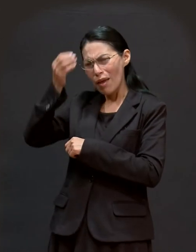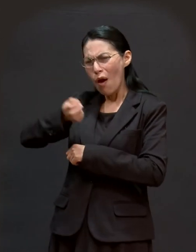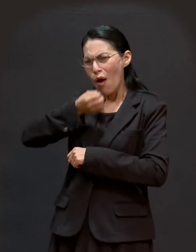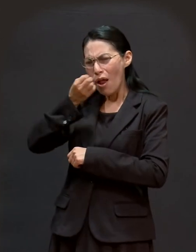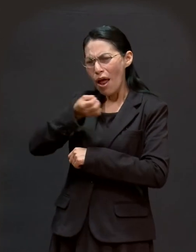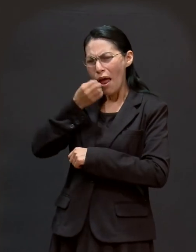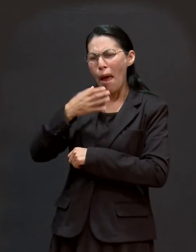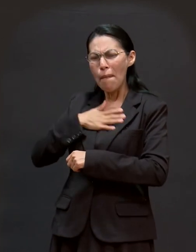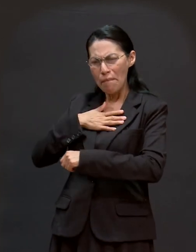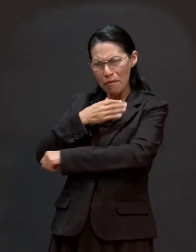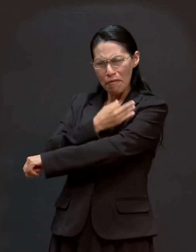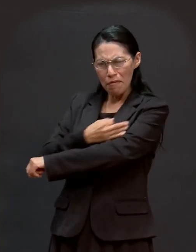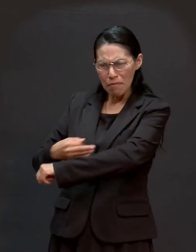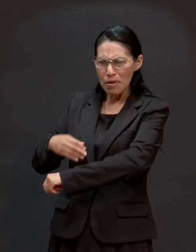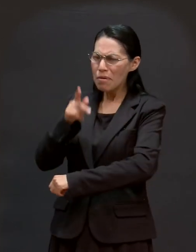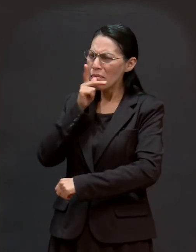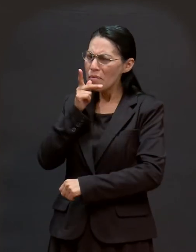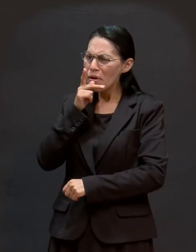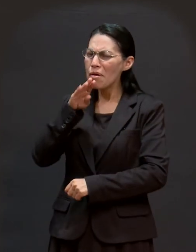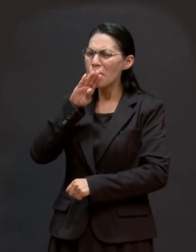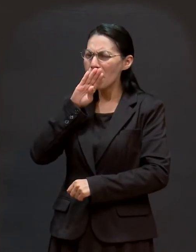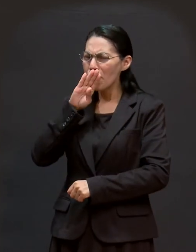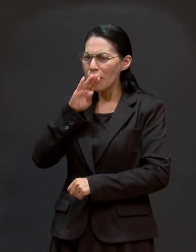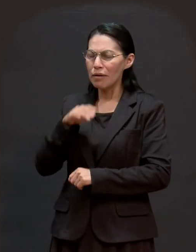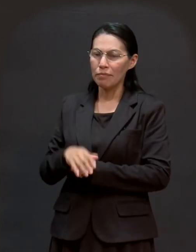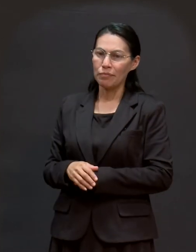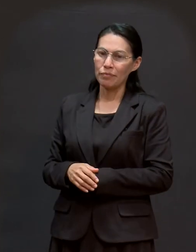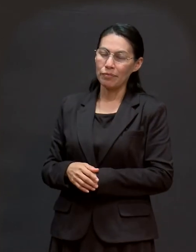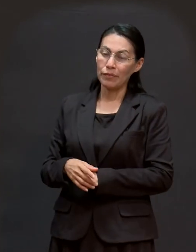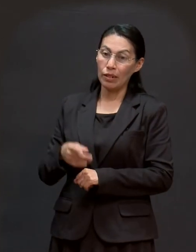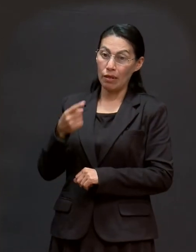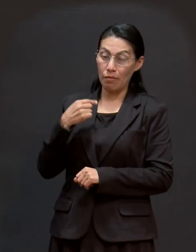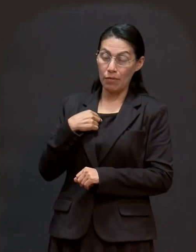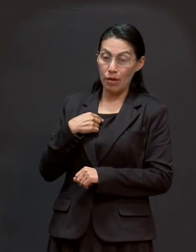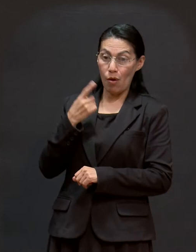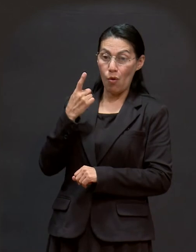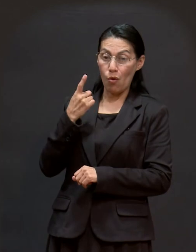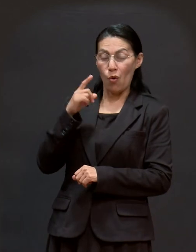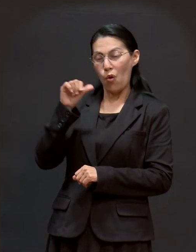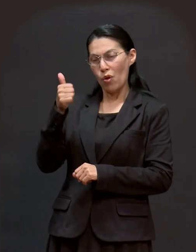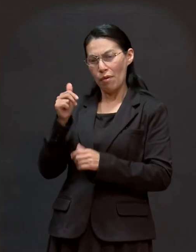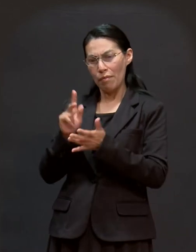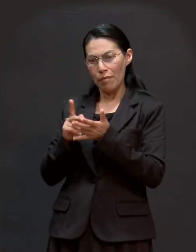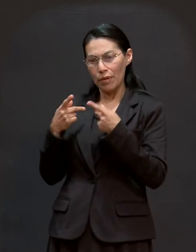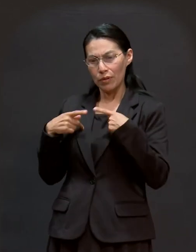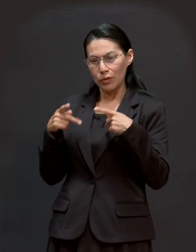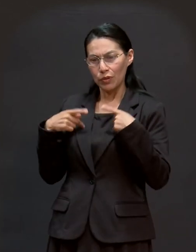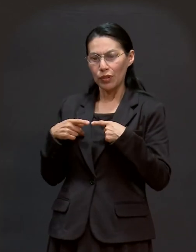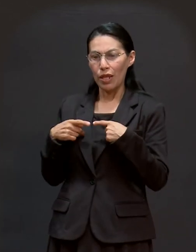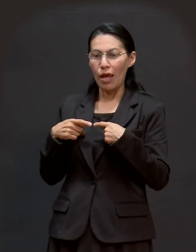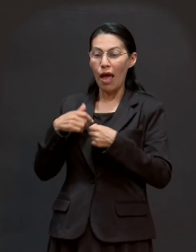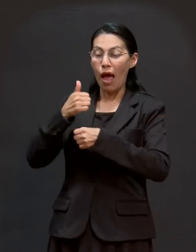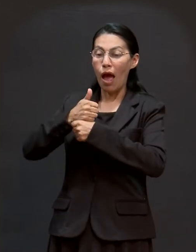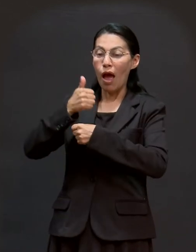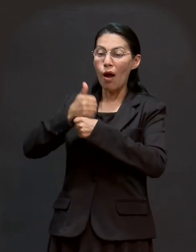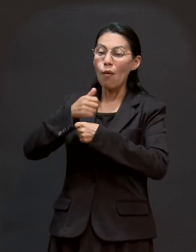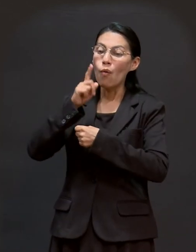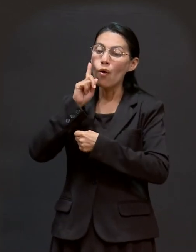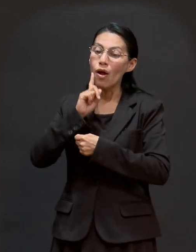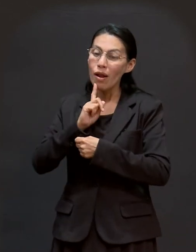y si aprendí a orar en mi casa con mis padres pero a mí también se me agregó una persona más